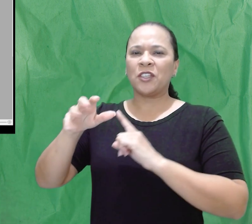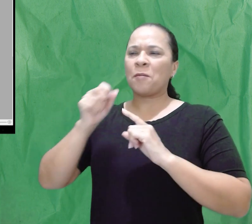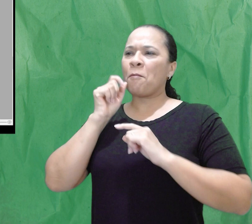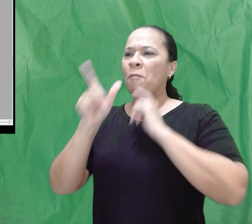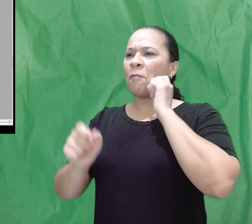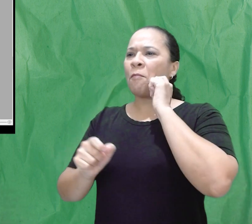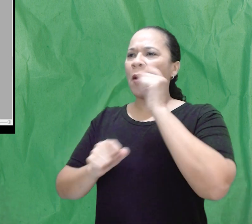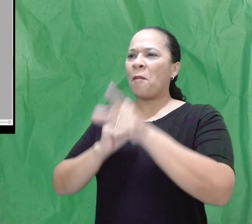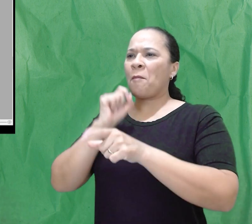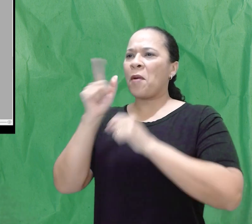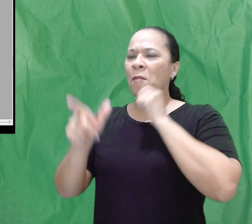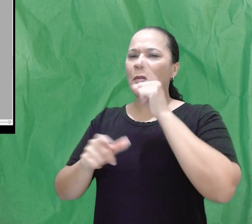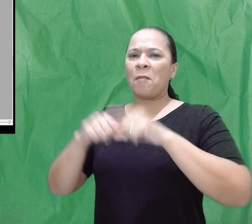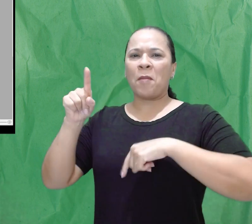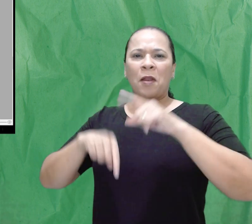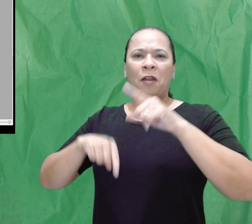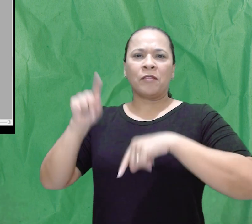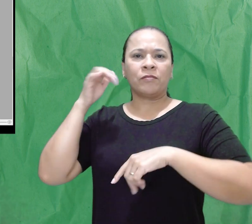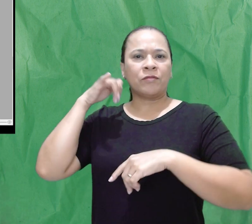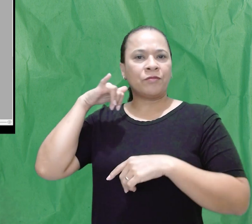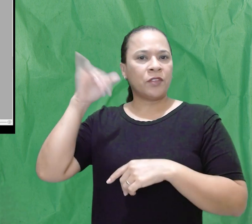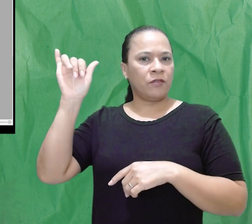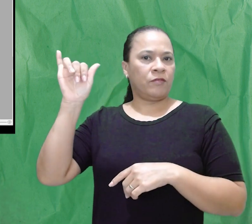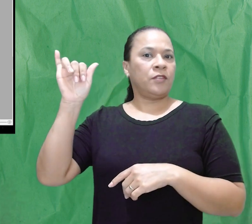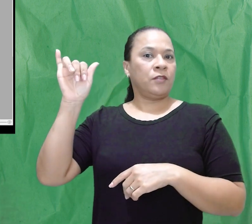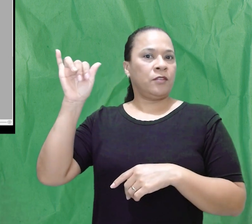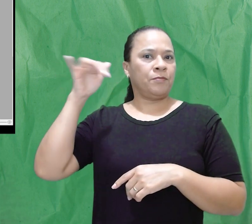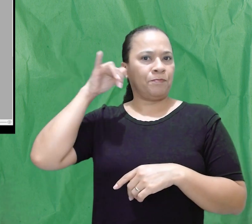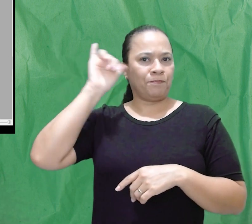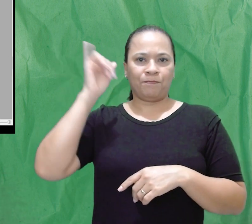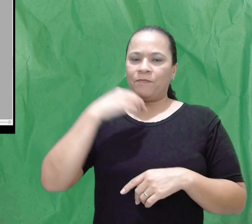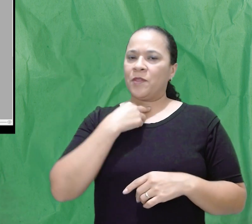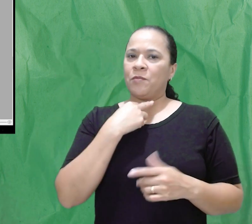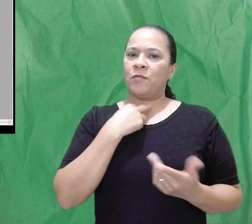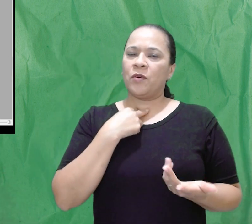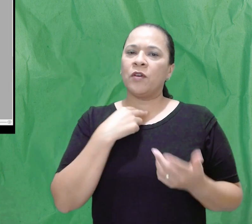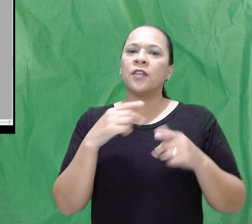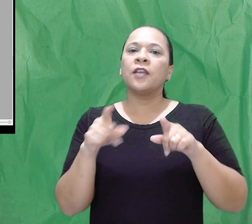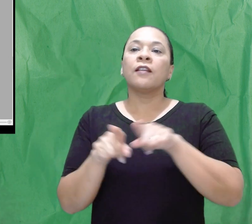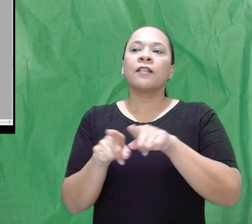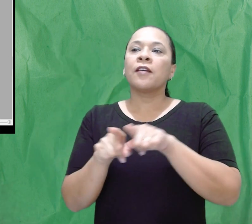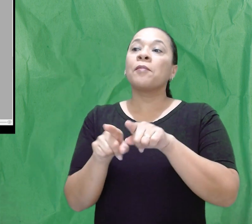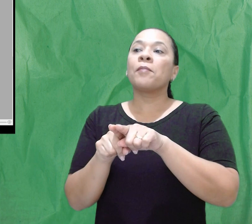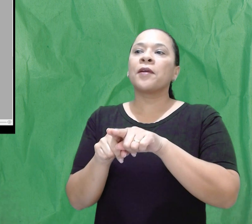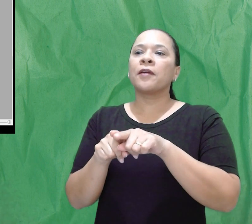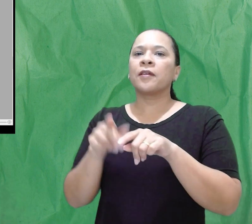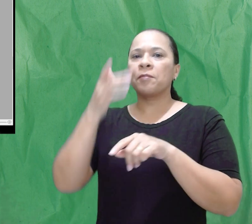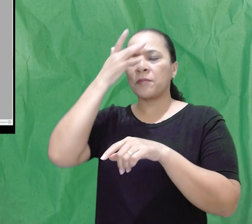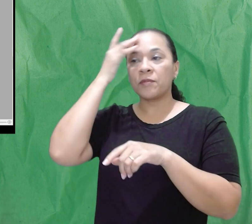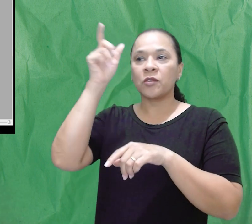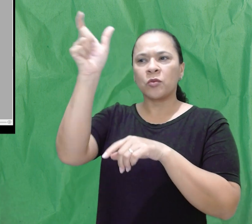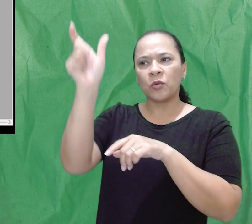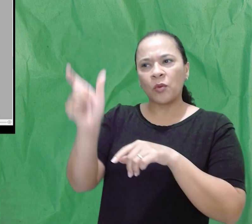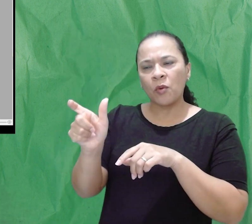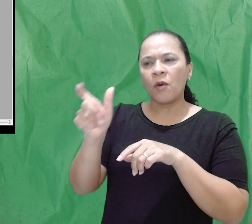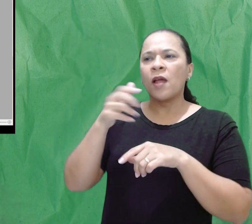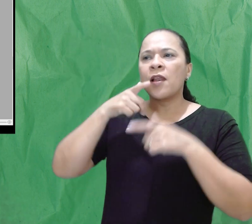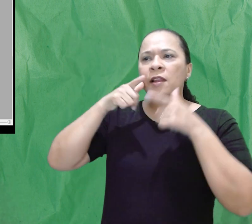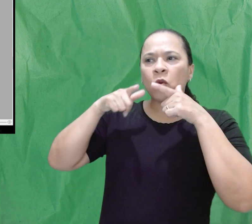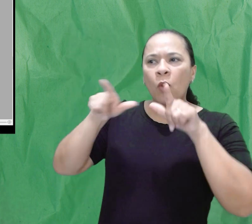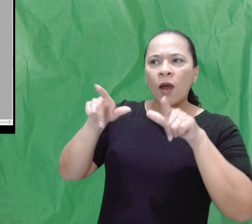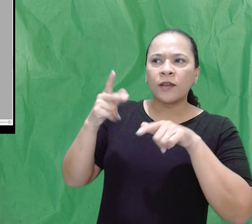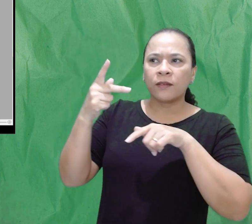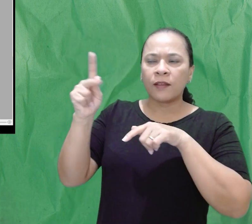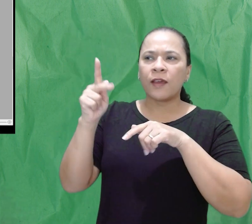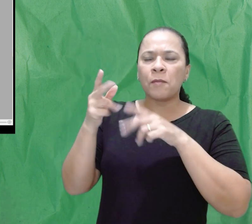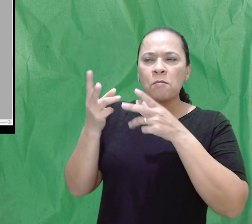aqui. Mas a gente também tem que estar atento para adaptar a nossa linguagem à pessoa. Então,